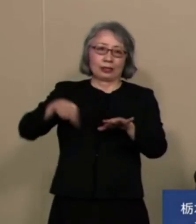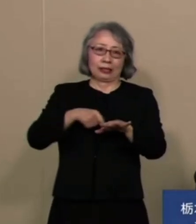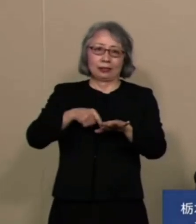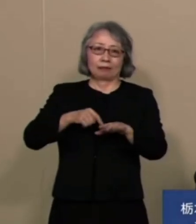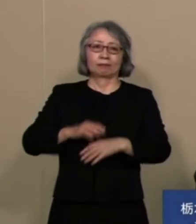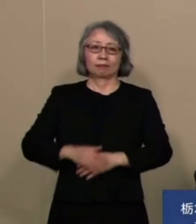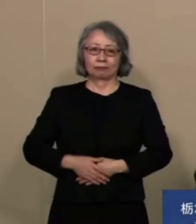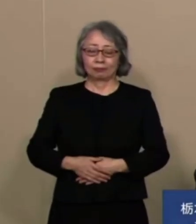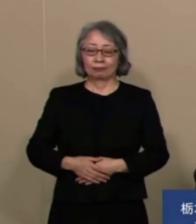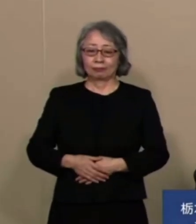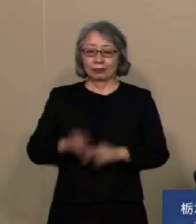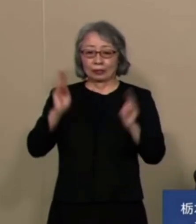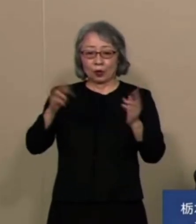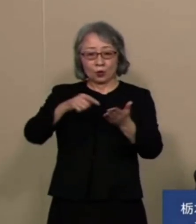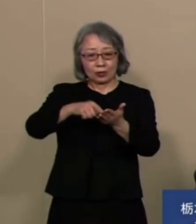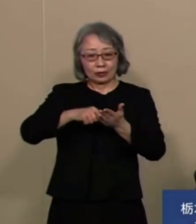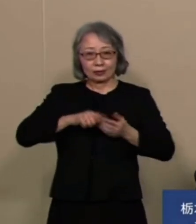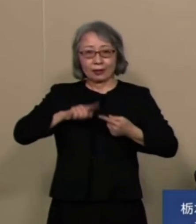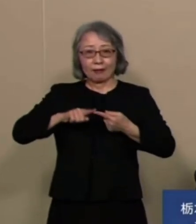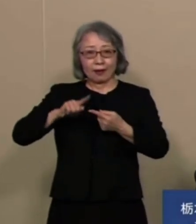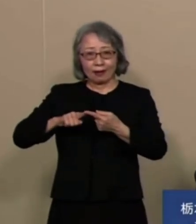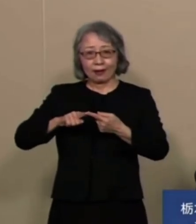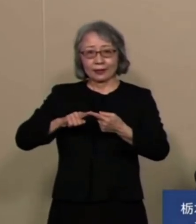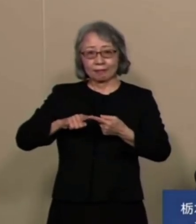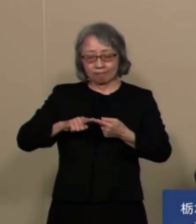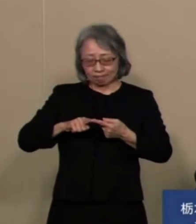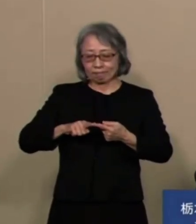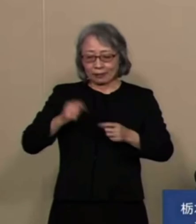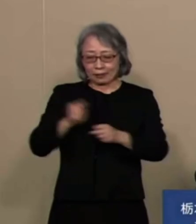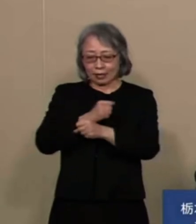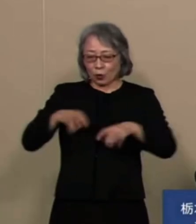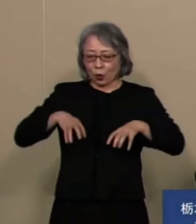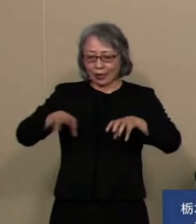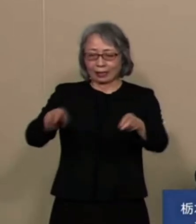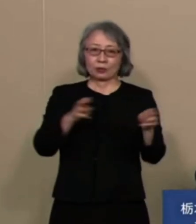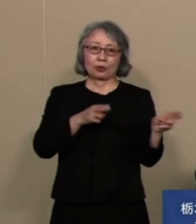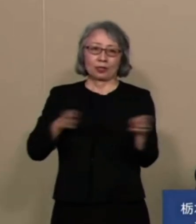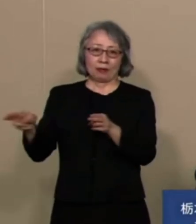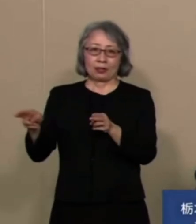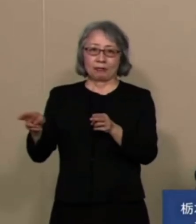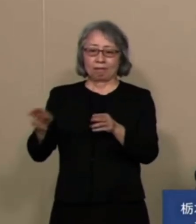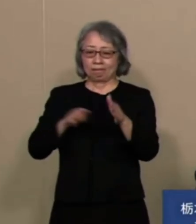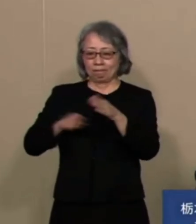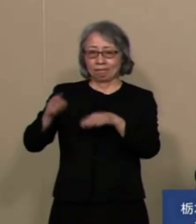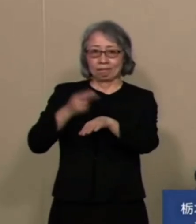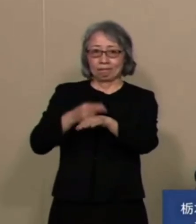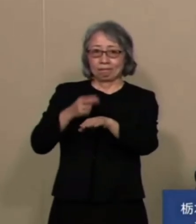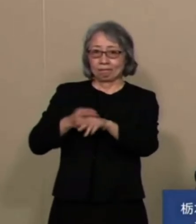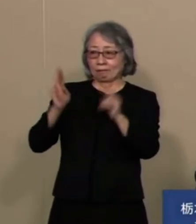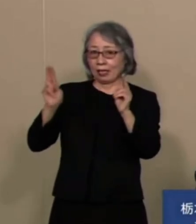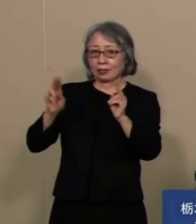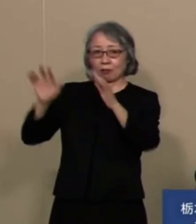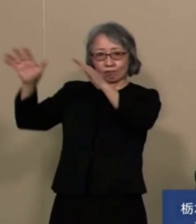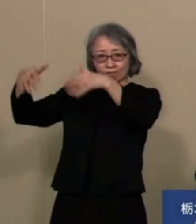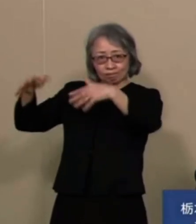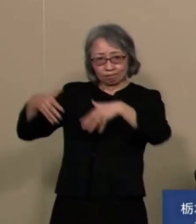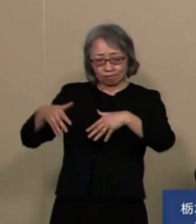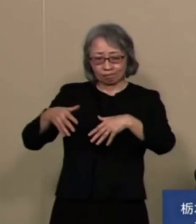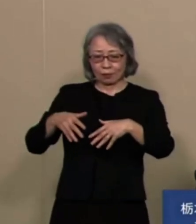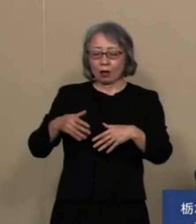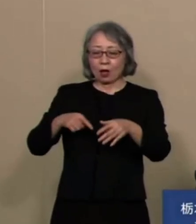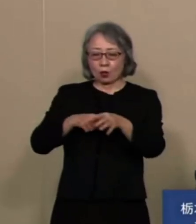権です企業のニーズに的確に応じた産業団地を整備し先端産業の企業